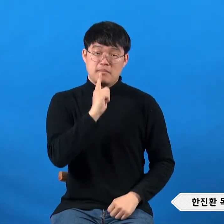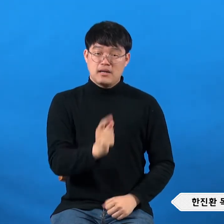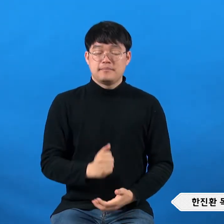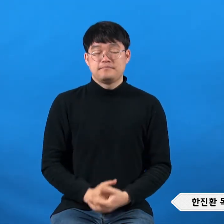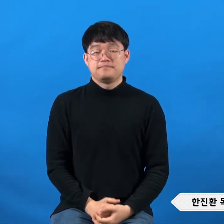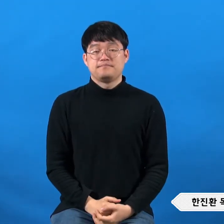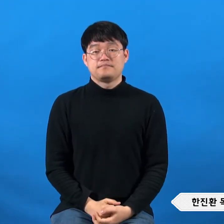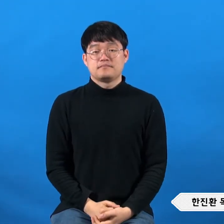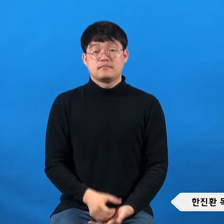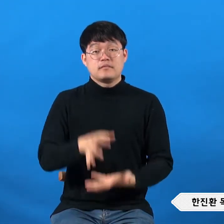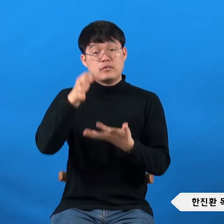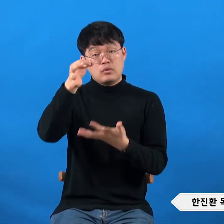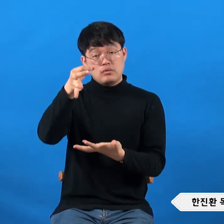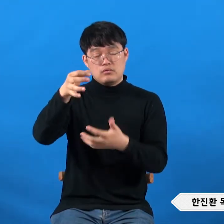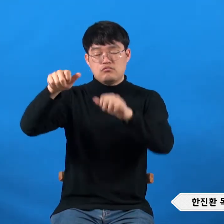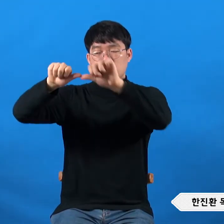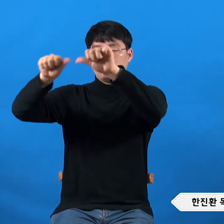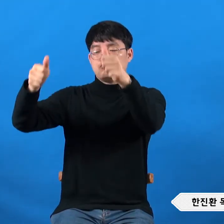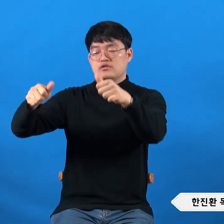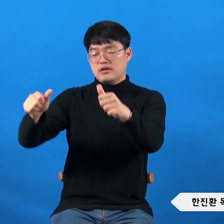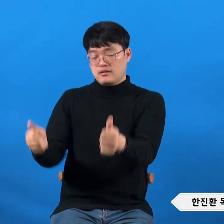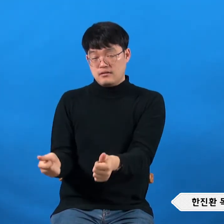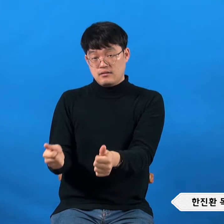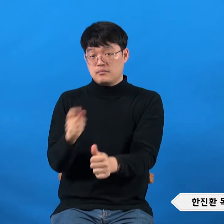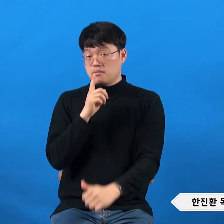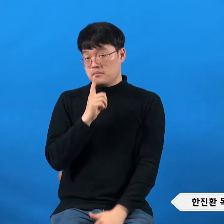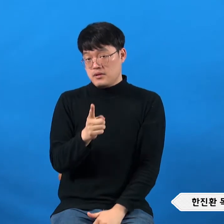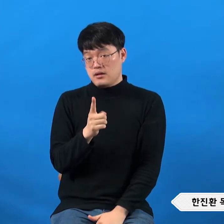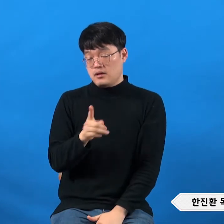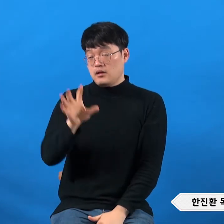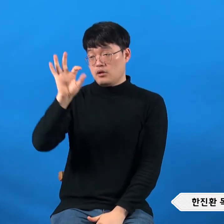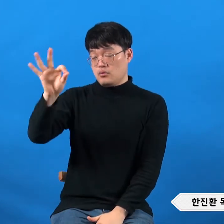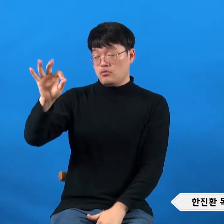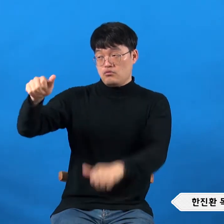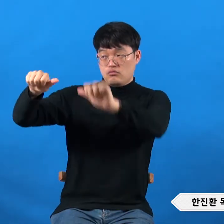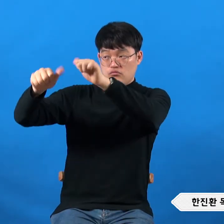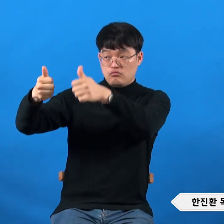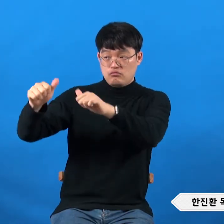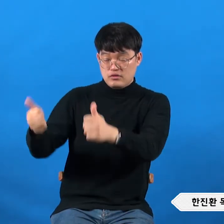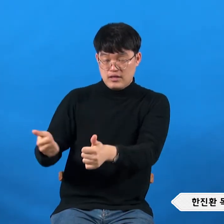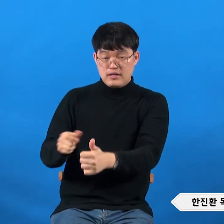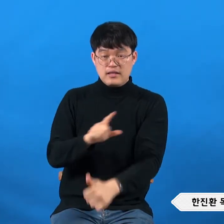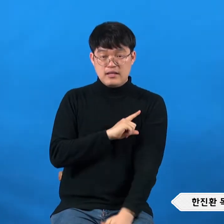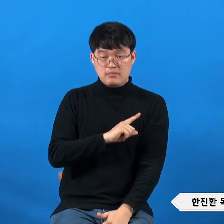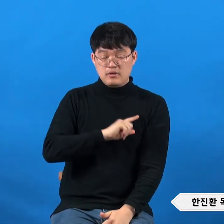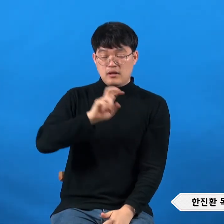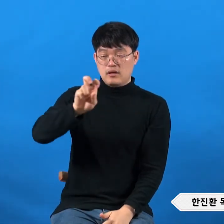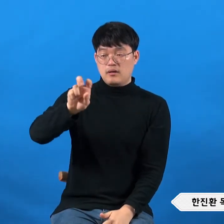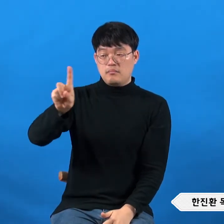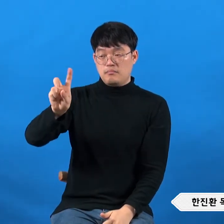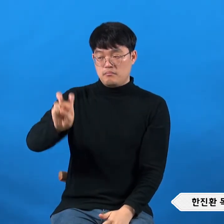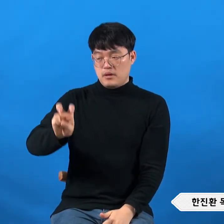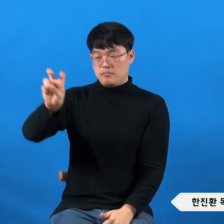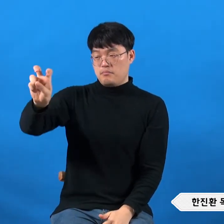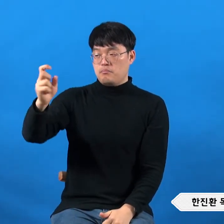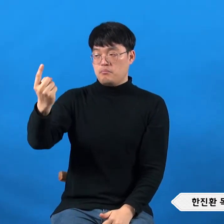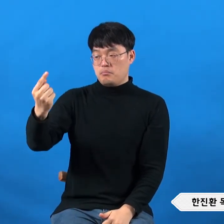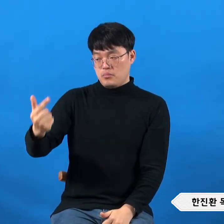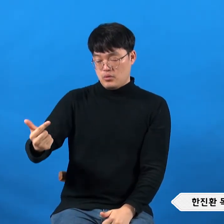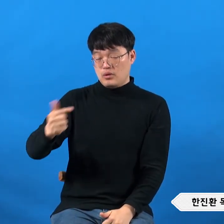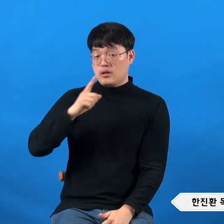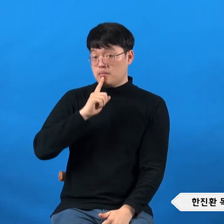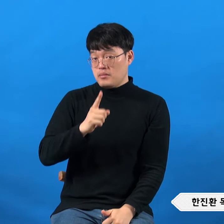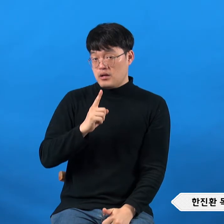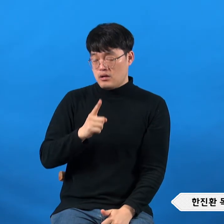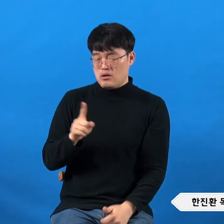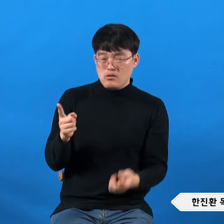겁니다. 돈은 우상입니다. 돈 우상을 맘몬이라고 합니다.